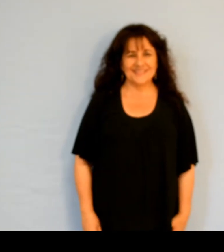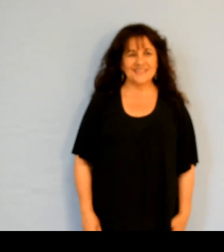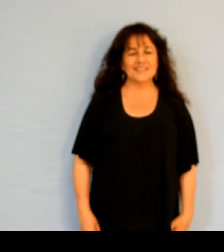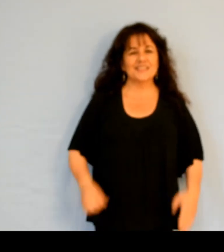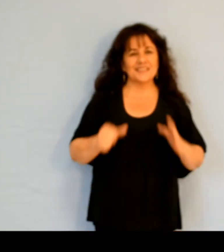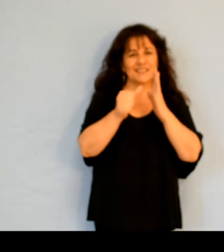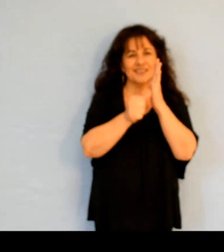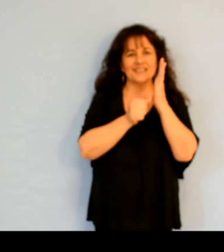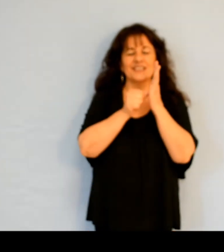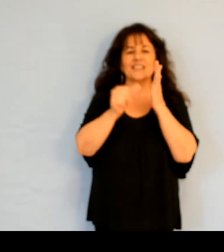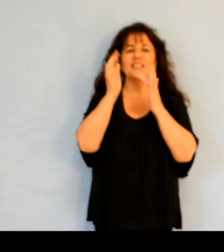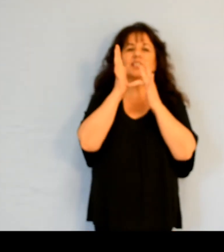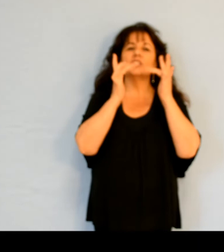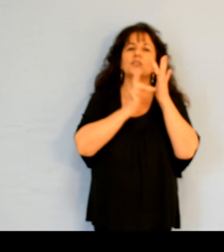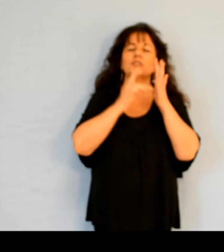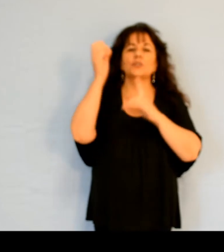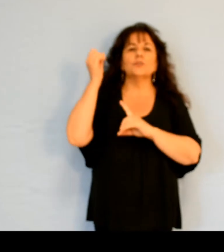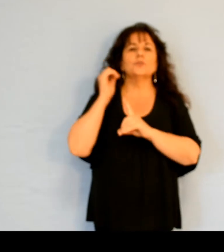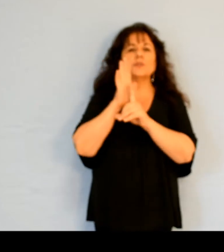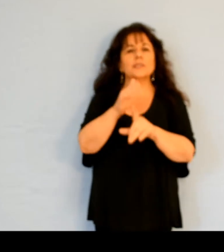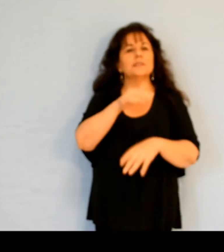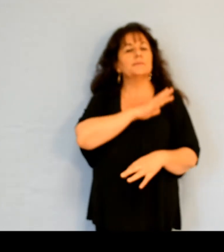Évangile de Jésus-Christ selon saint Luc.